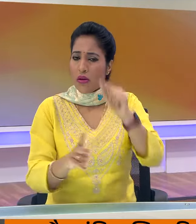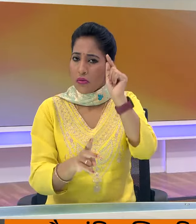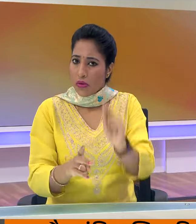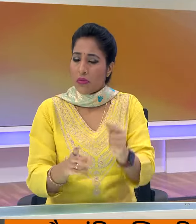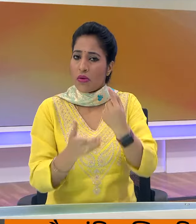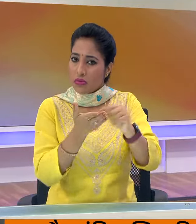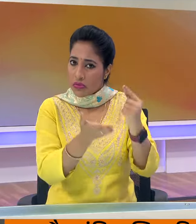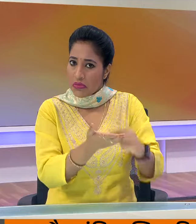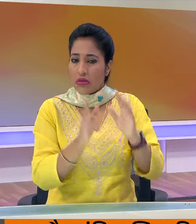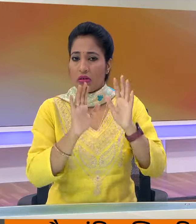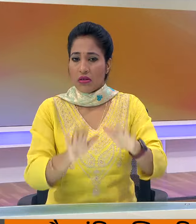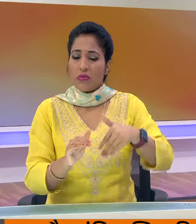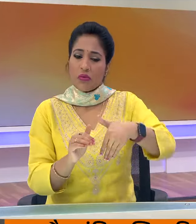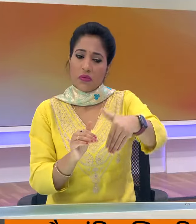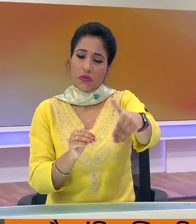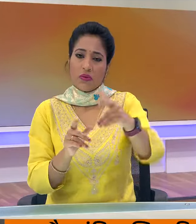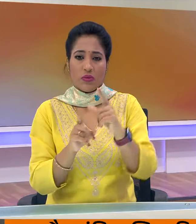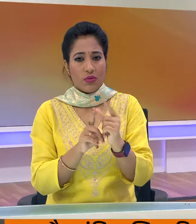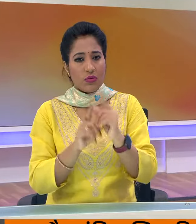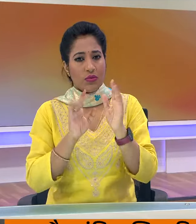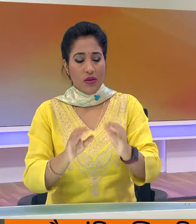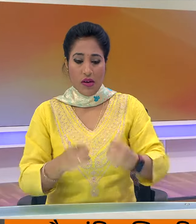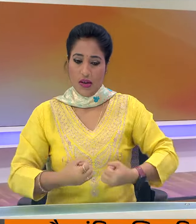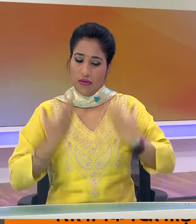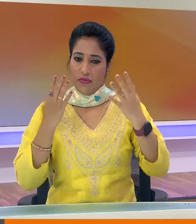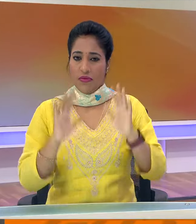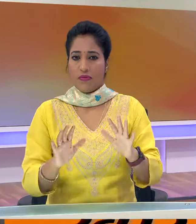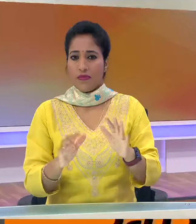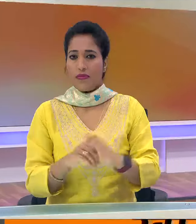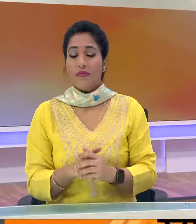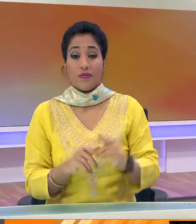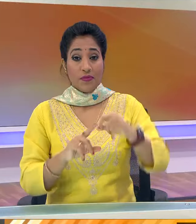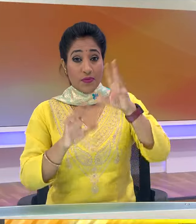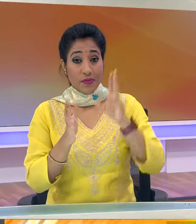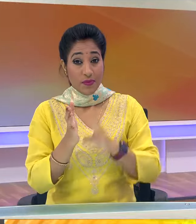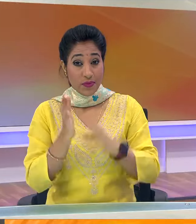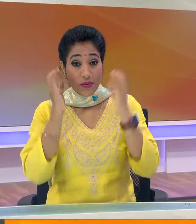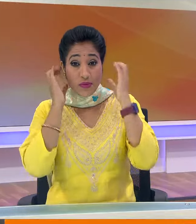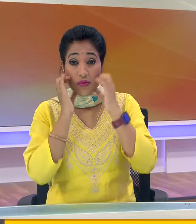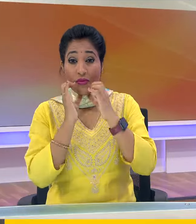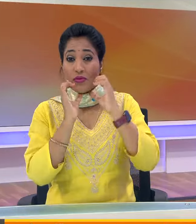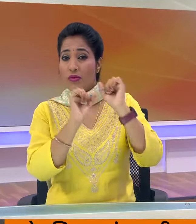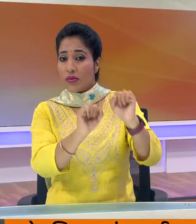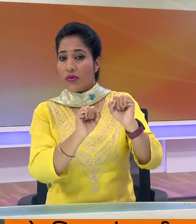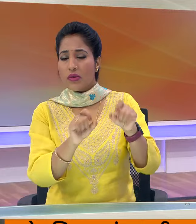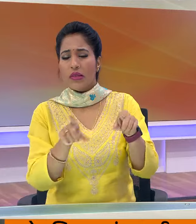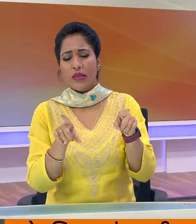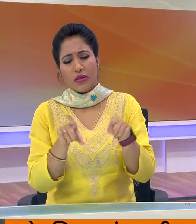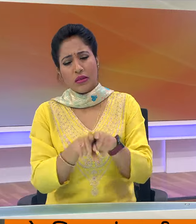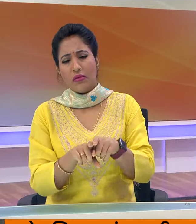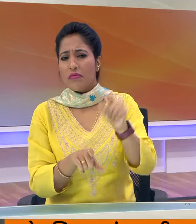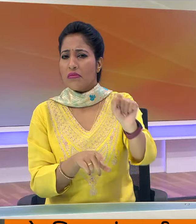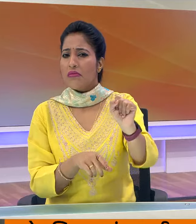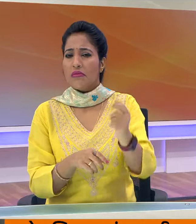को खुशहाल बनावेंगे, लोगों को खुशहाल बनावेंगे। नरेंद्र मोदी जी ने जिस तरह